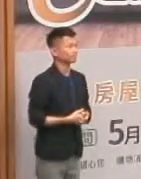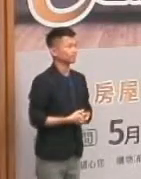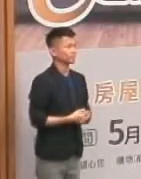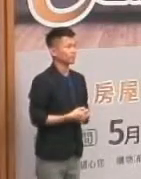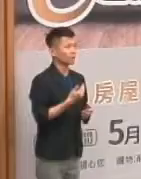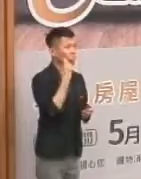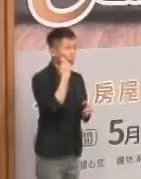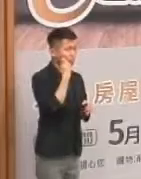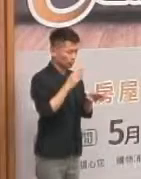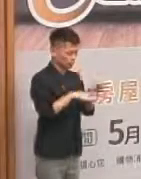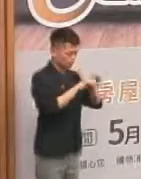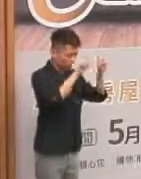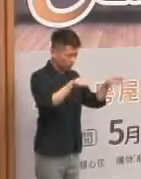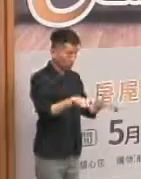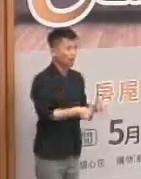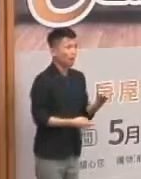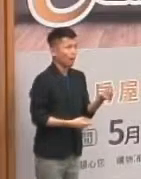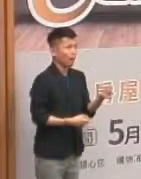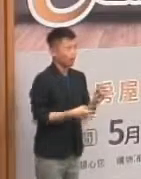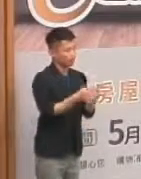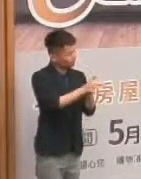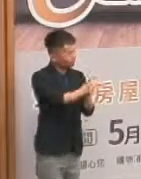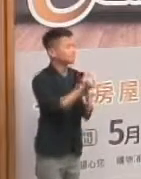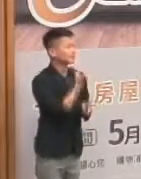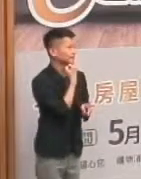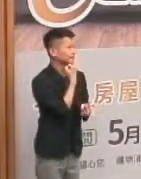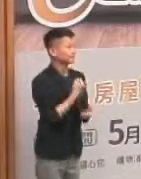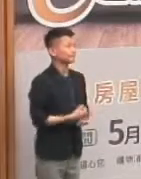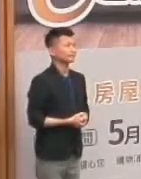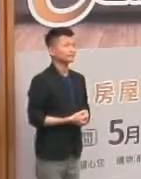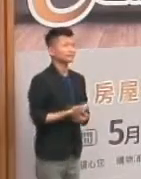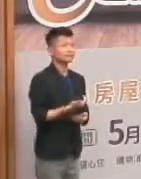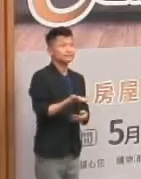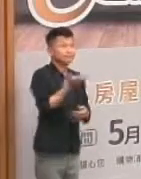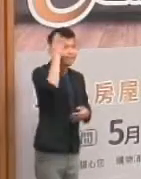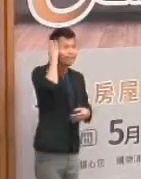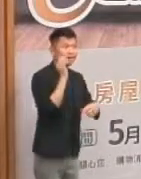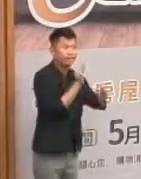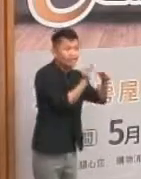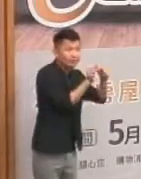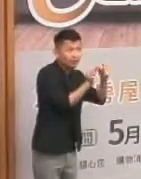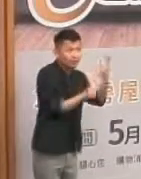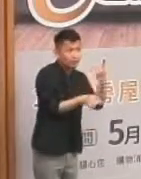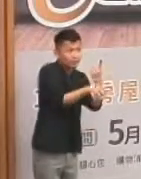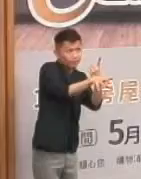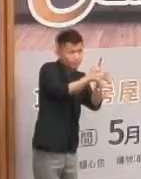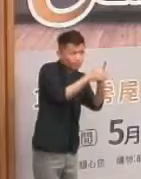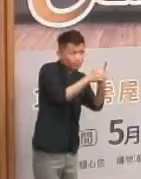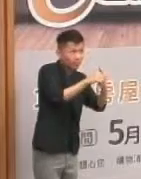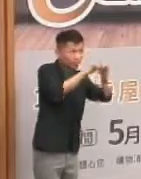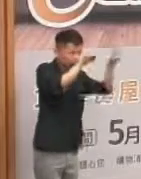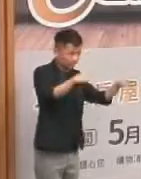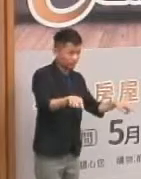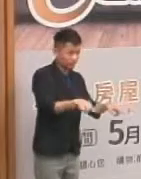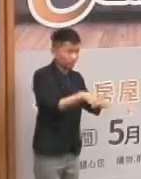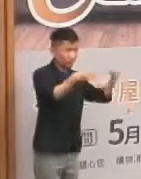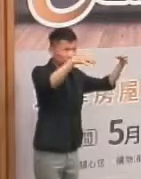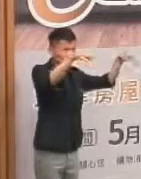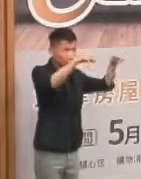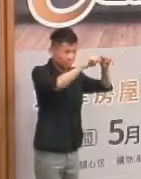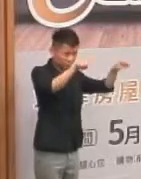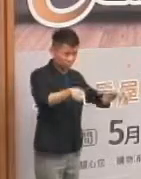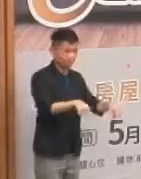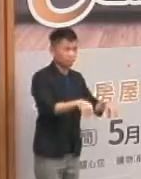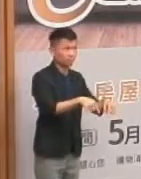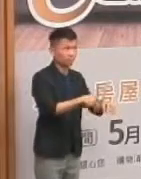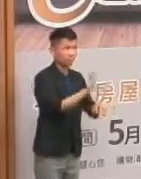有税单其实也可以缴税。我们刚才看到说你 QR code 其实都还是什么，还要有缴款书，就是有那一张税单，